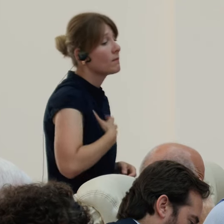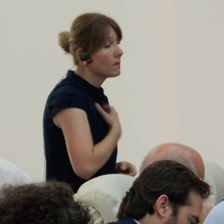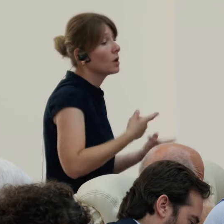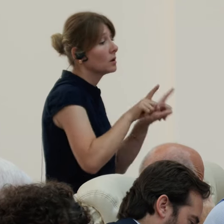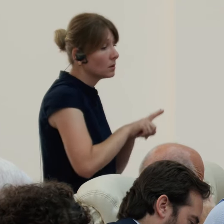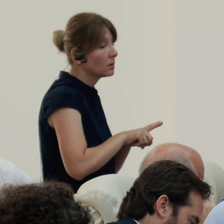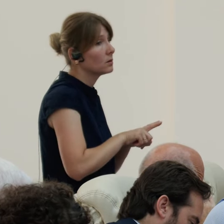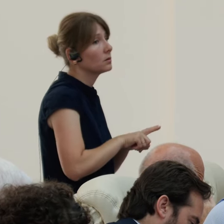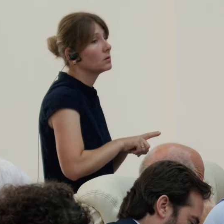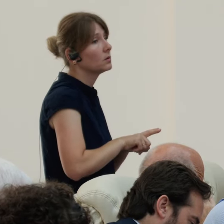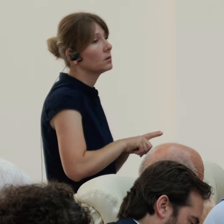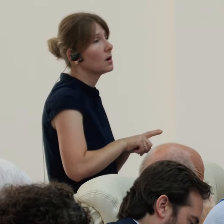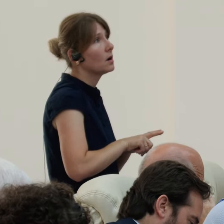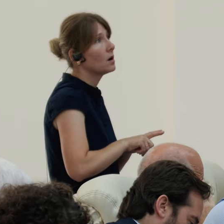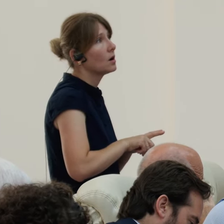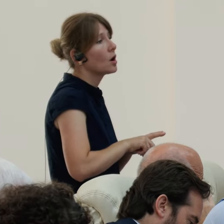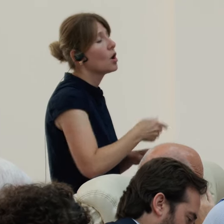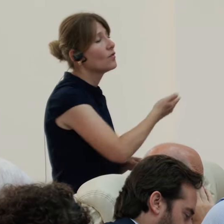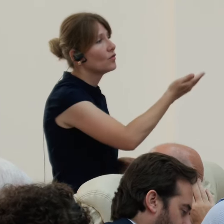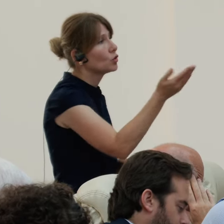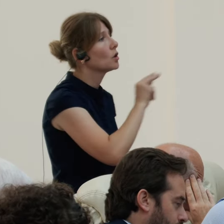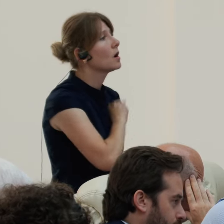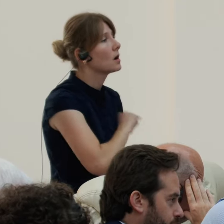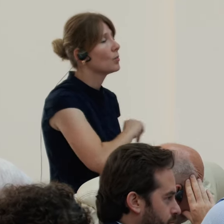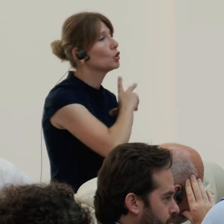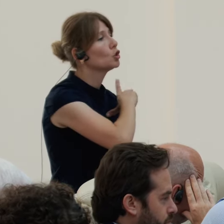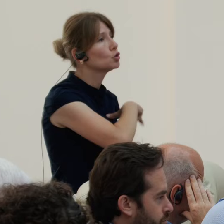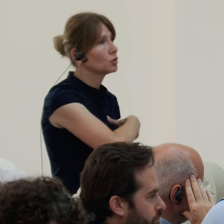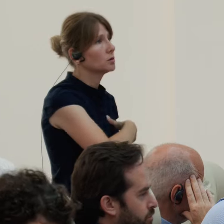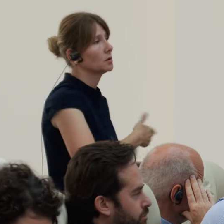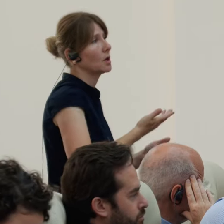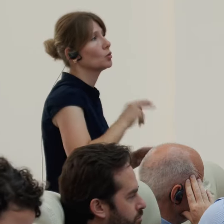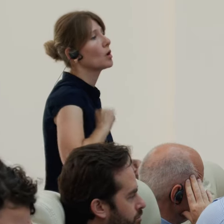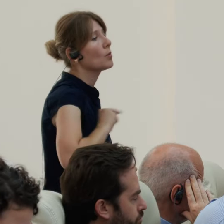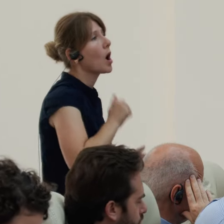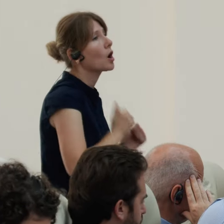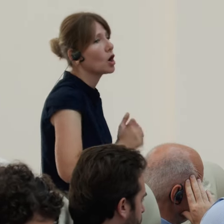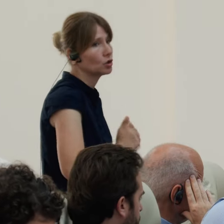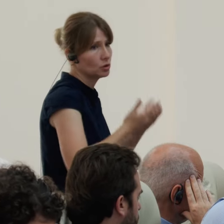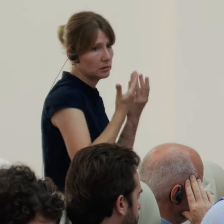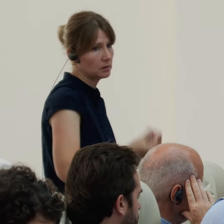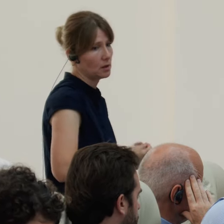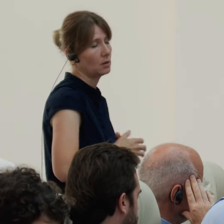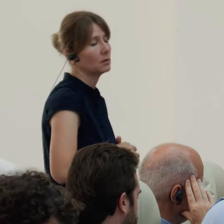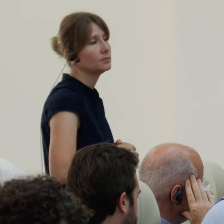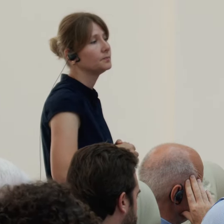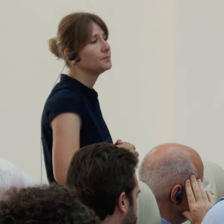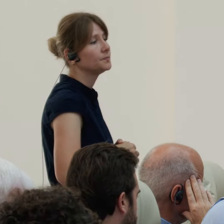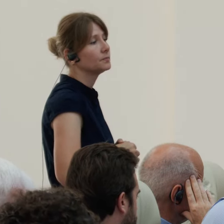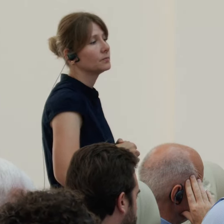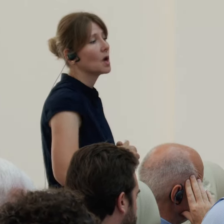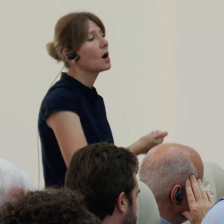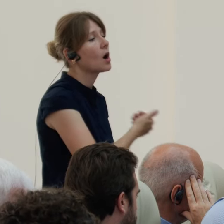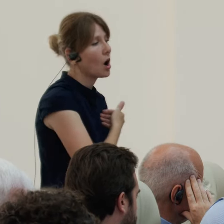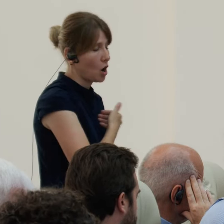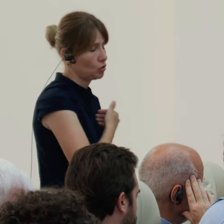și efortul asistenților sociali, pentru că ei vor să se îmbunătățească. Și aș vrea